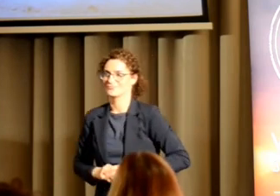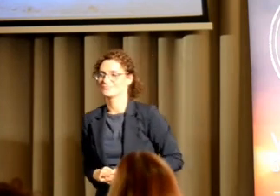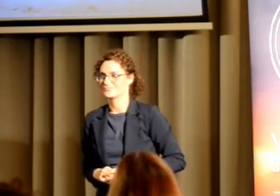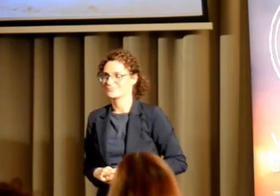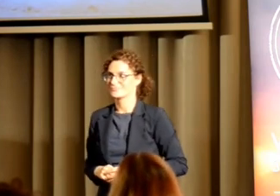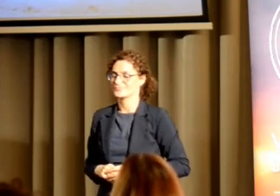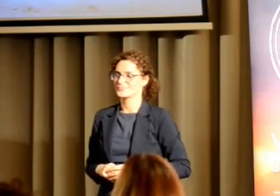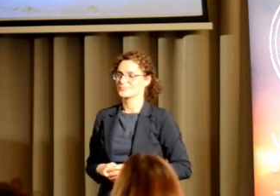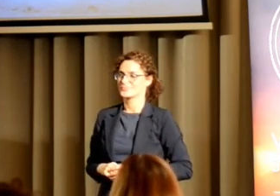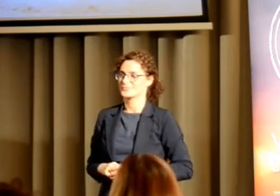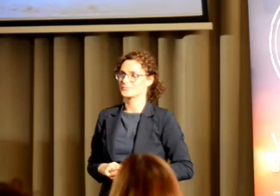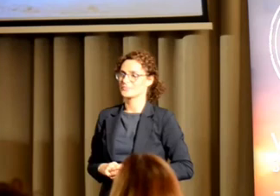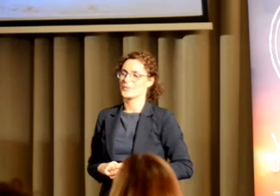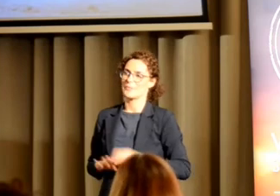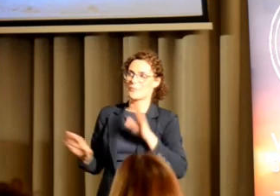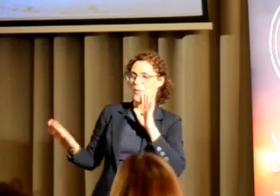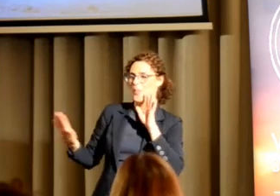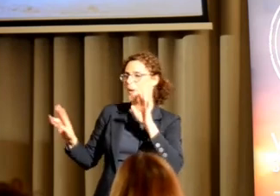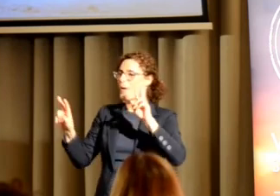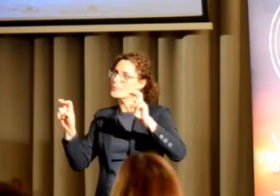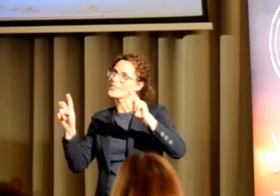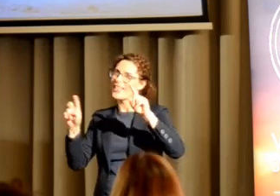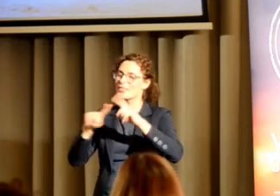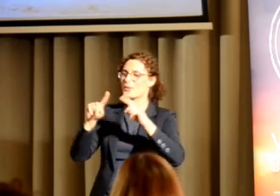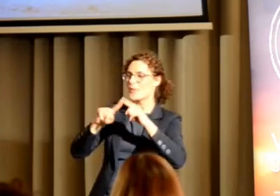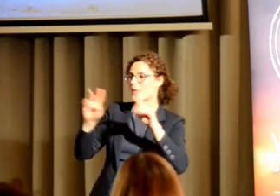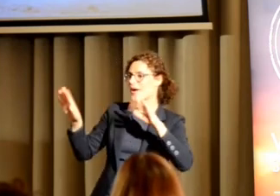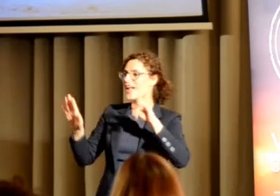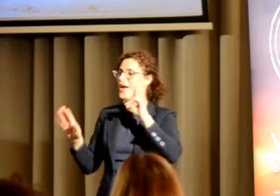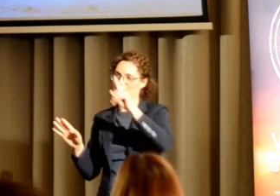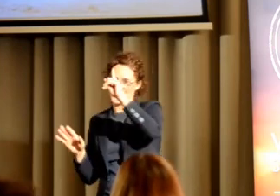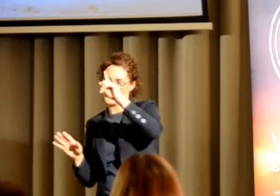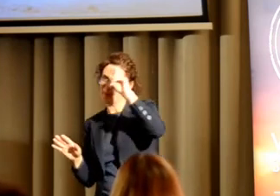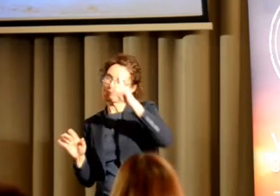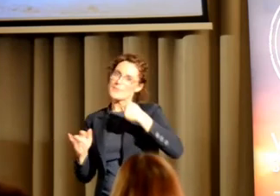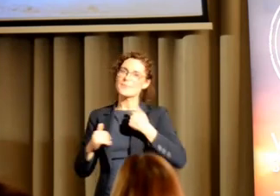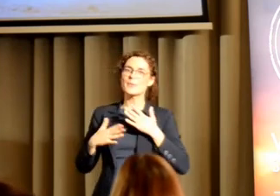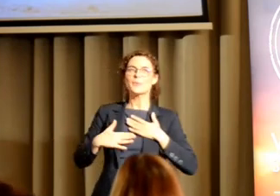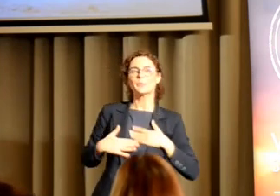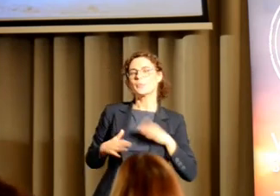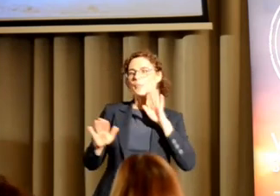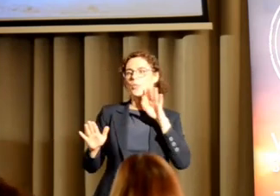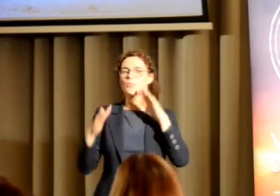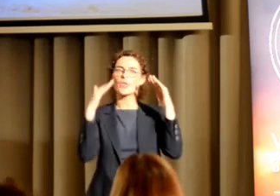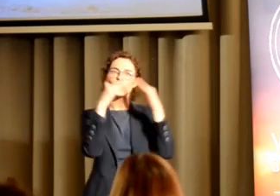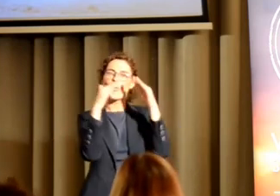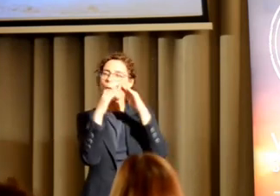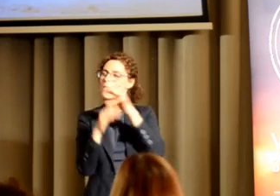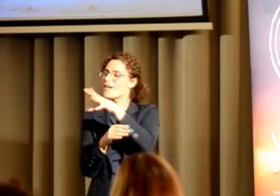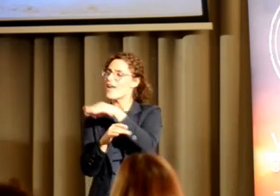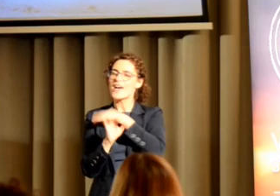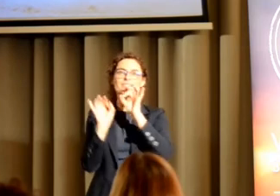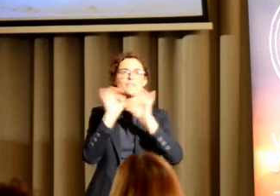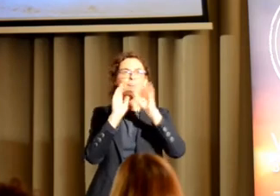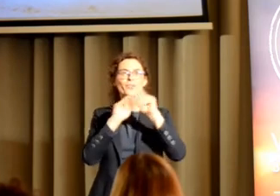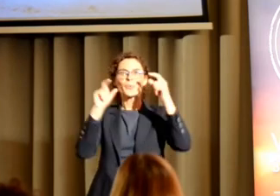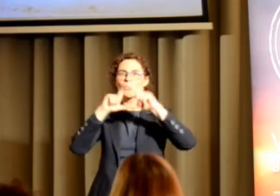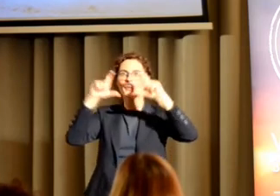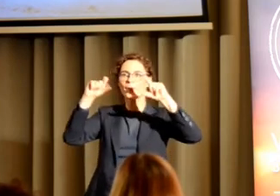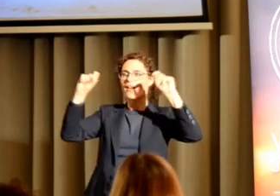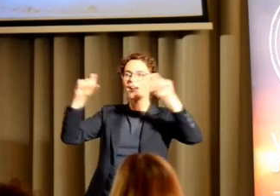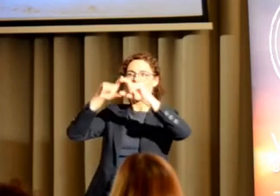dom. Troszkę nam się to kojarzy, prawda, z ludźmi. My też ludzie lubimy sobie ten własny dom urządzić, lubimy tutaj wywiesić